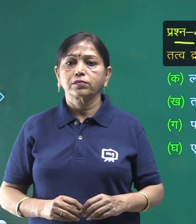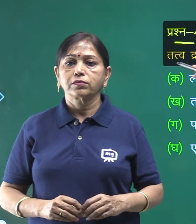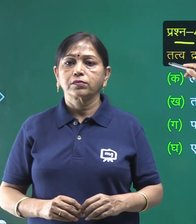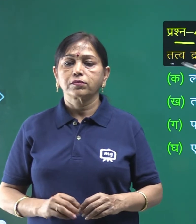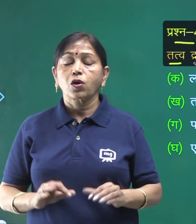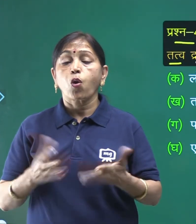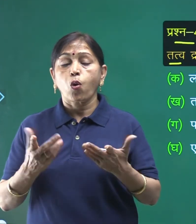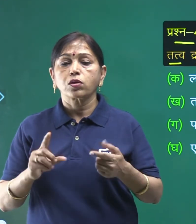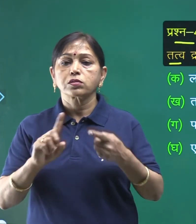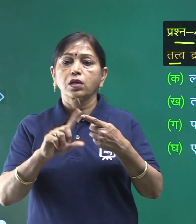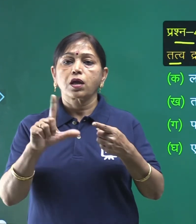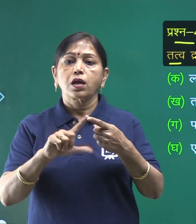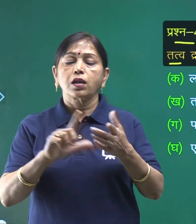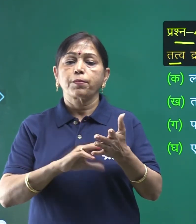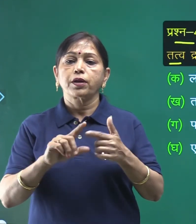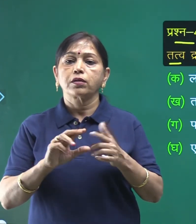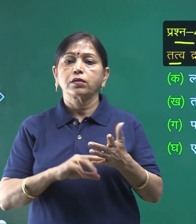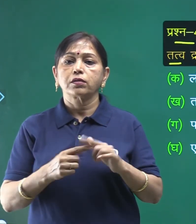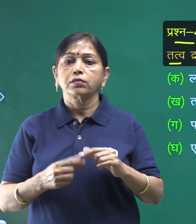कौन सा तत्व